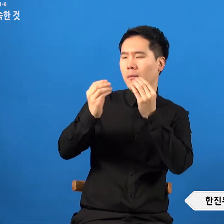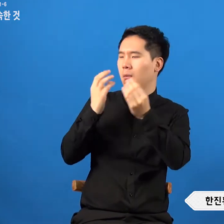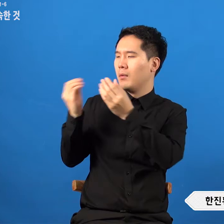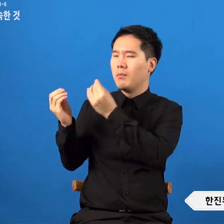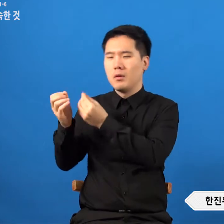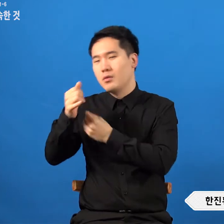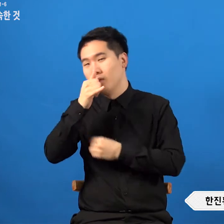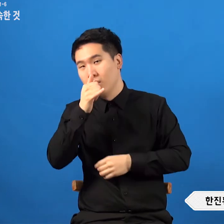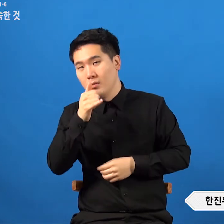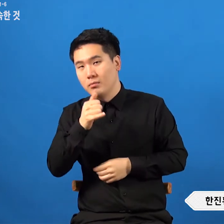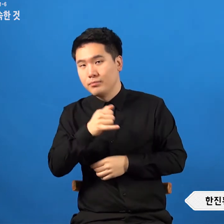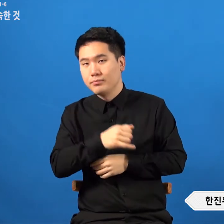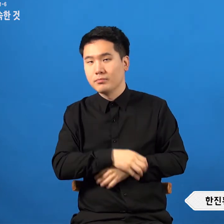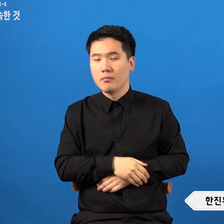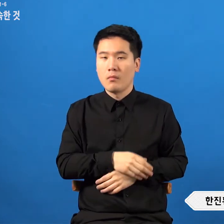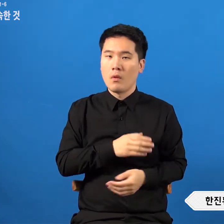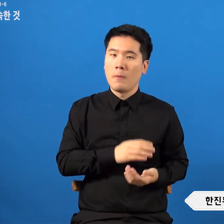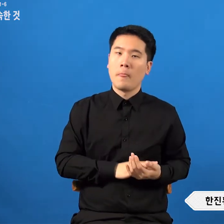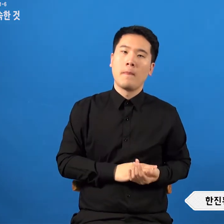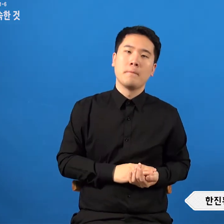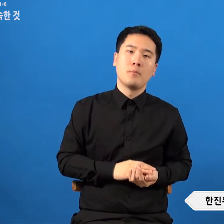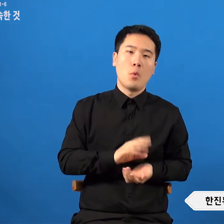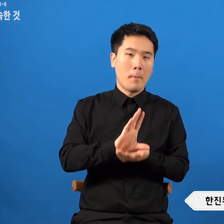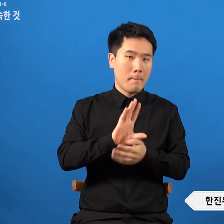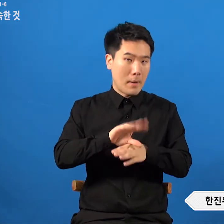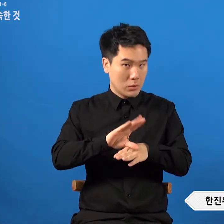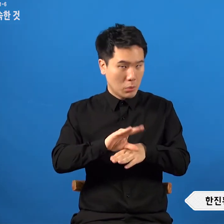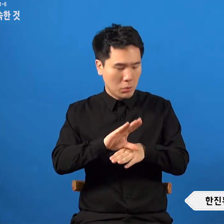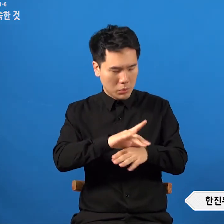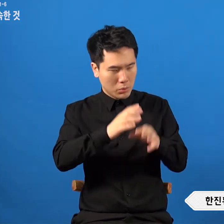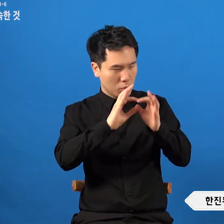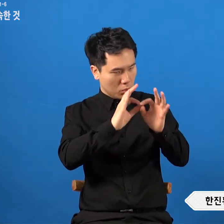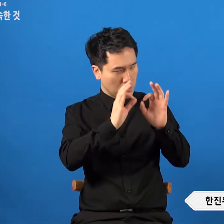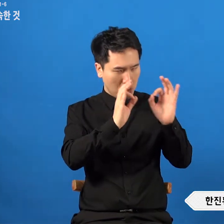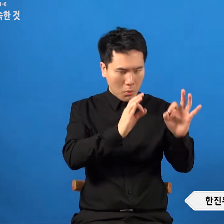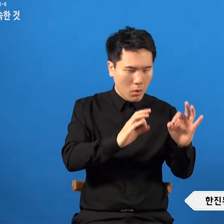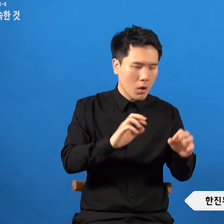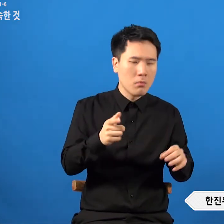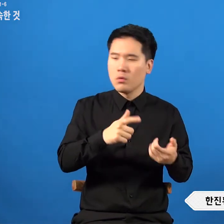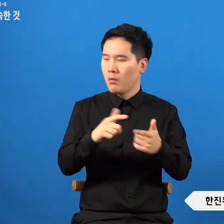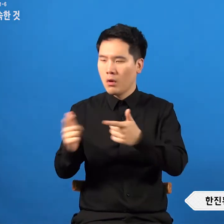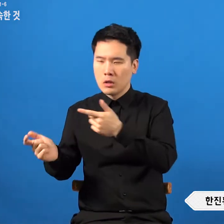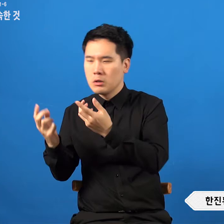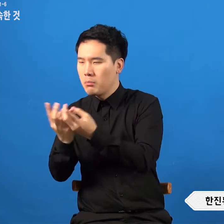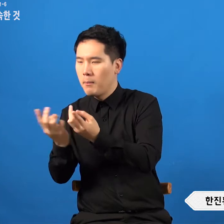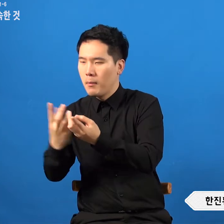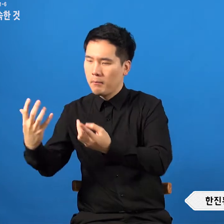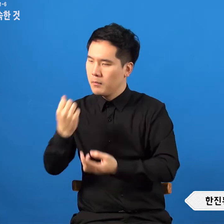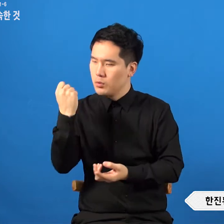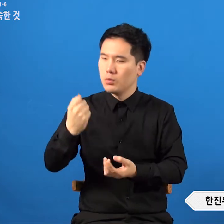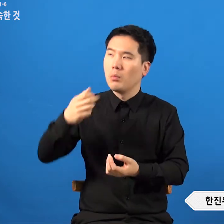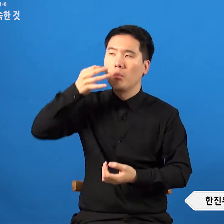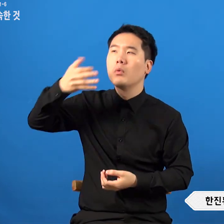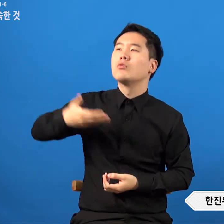때가 있습니다. 방송을 통해서 탁 보게 해 주시든지 아니면 다른 어떤 걸 통해서 보게